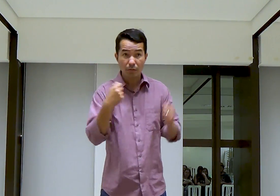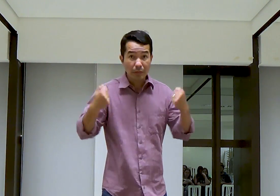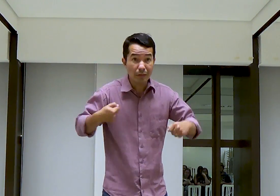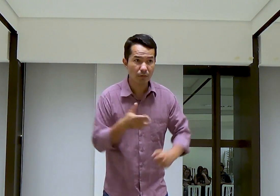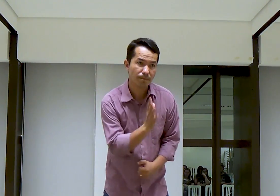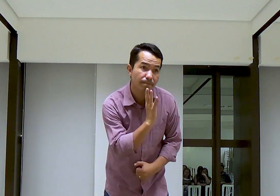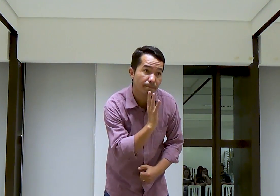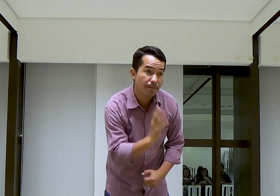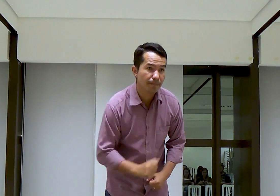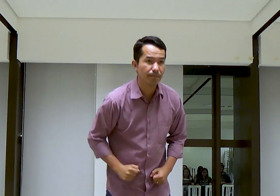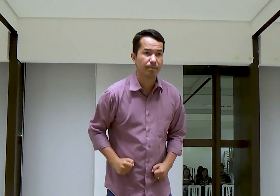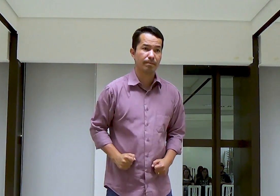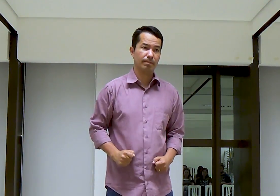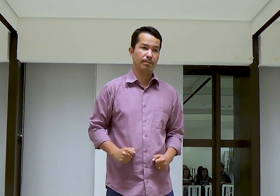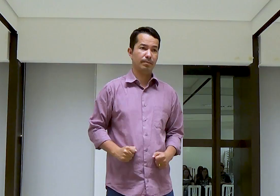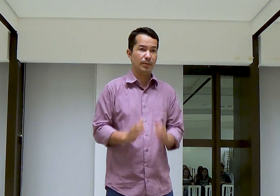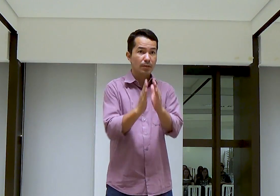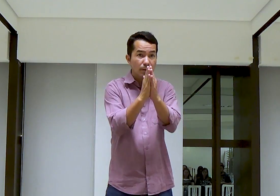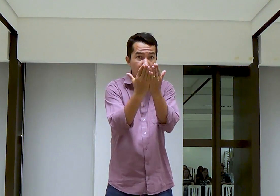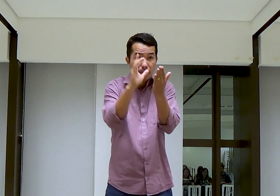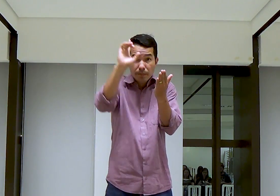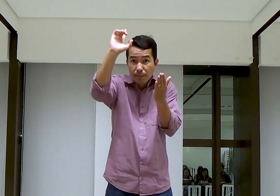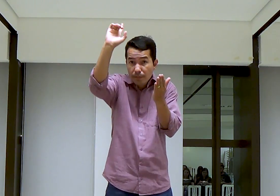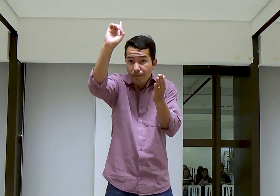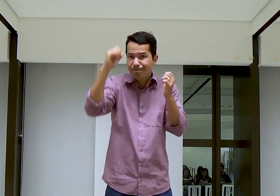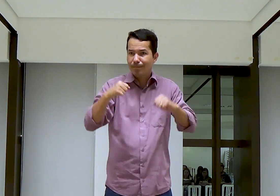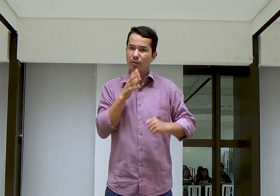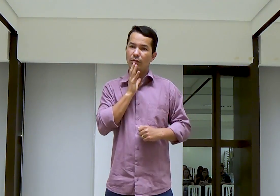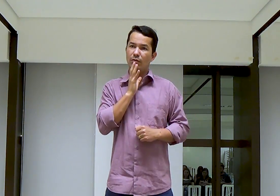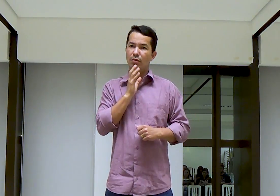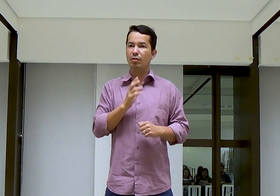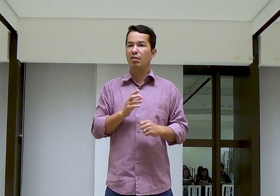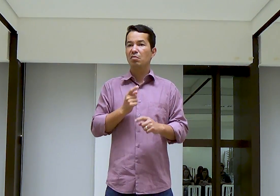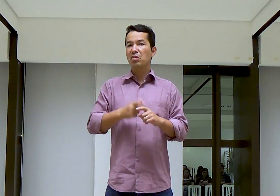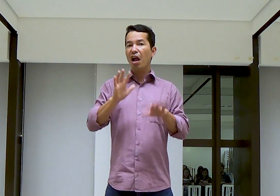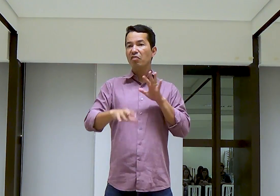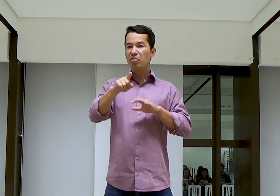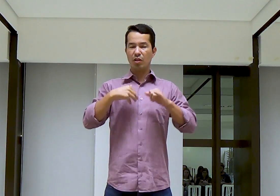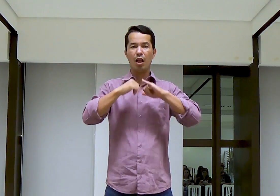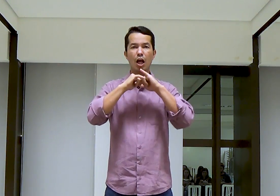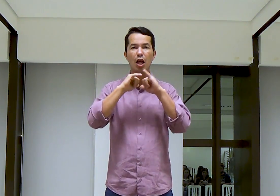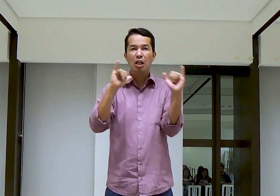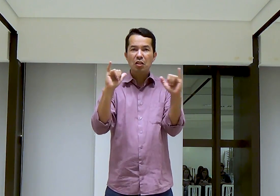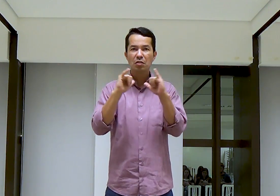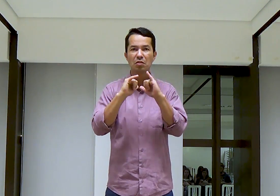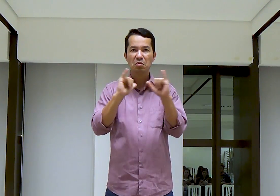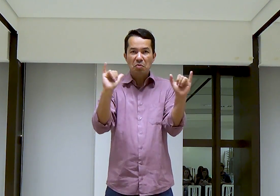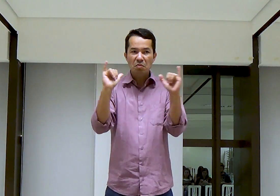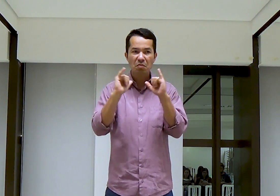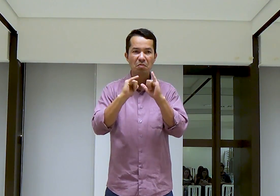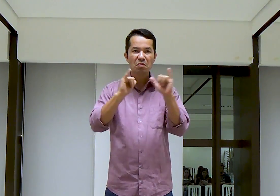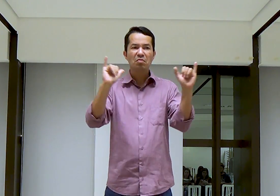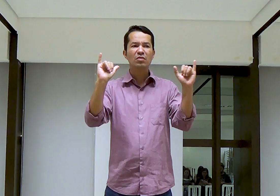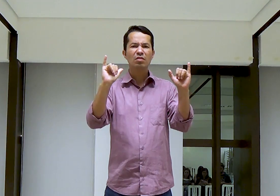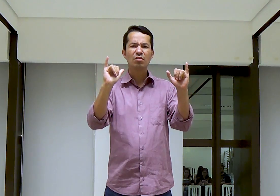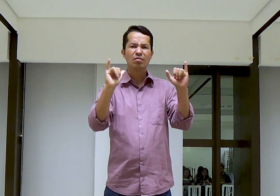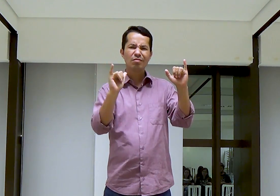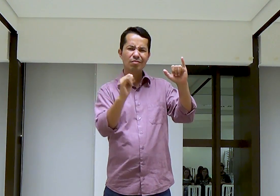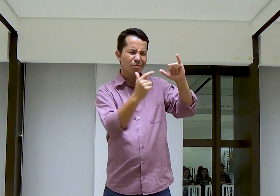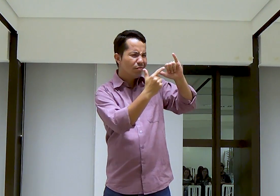E nós precisamos conhecer a palavra de Deus. De repente você tem vontade de anunciar